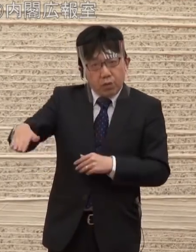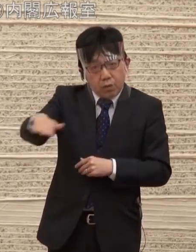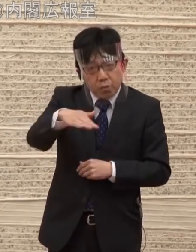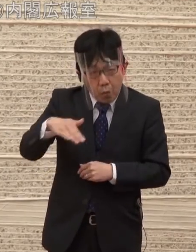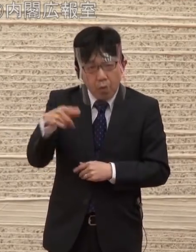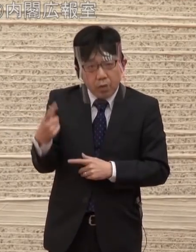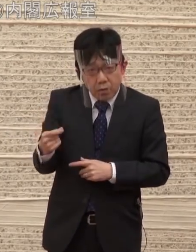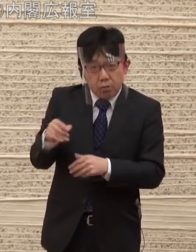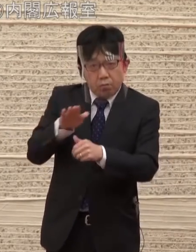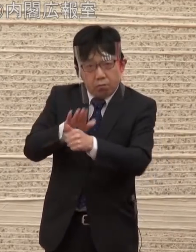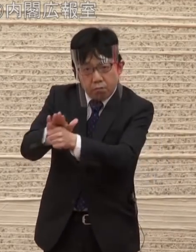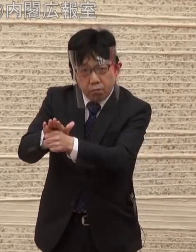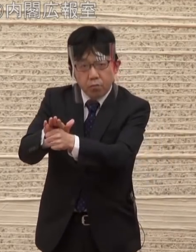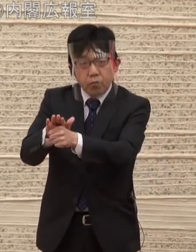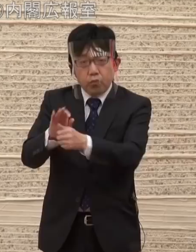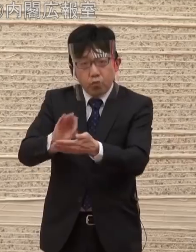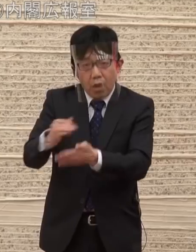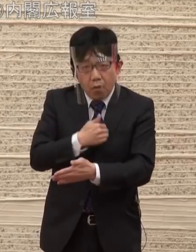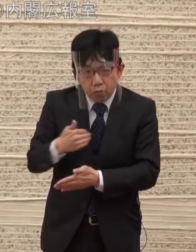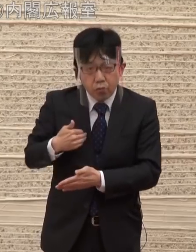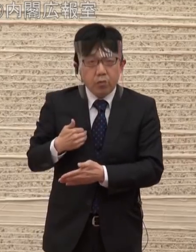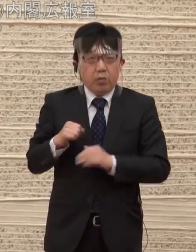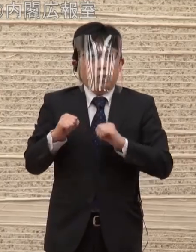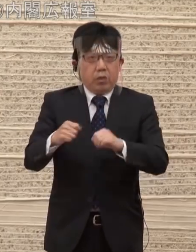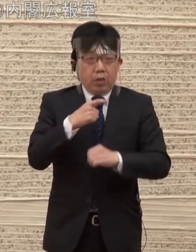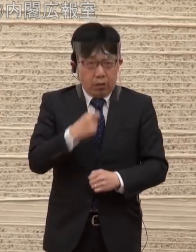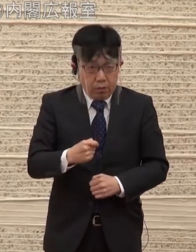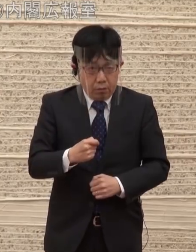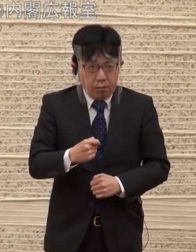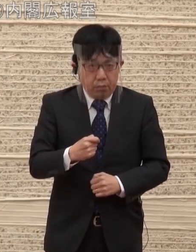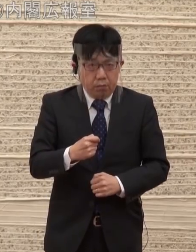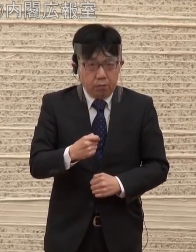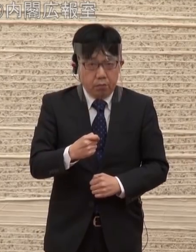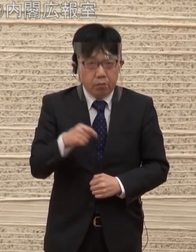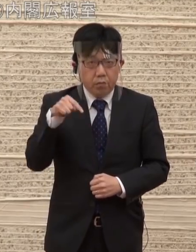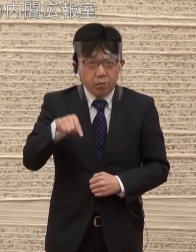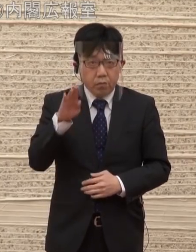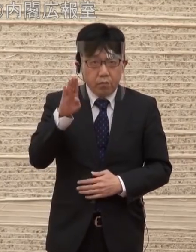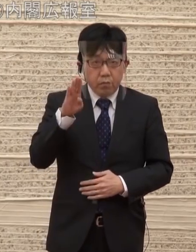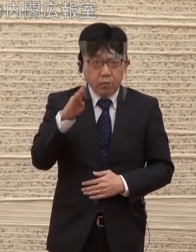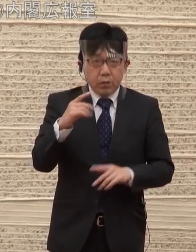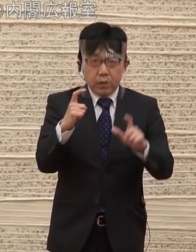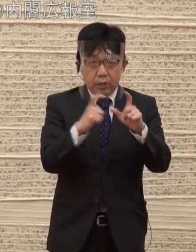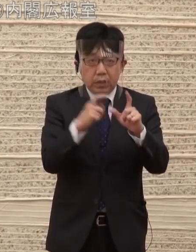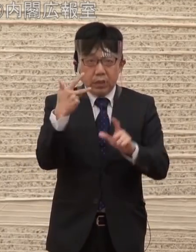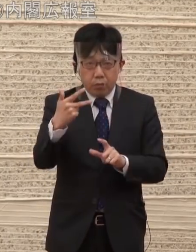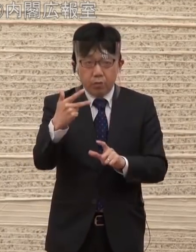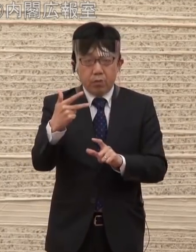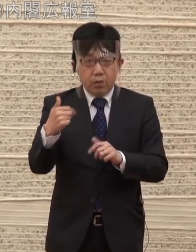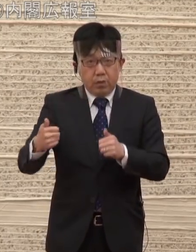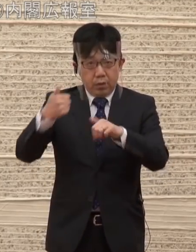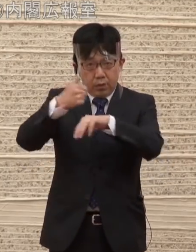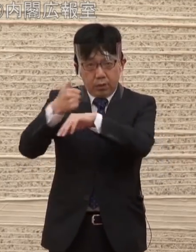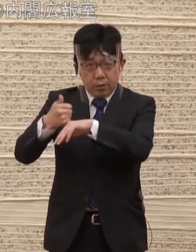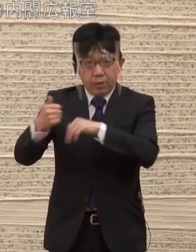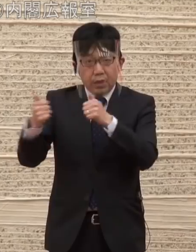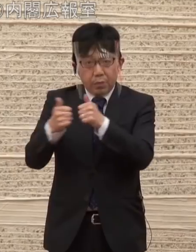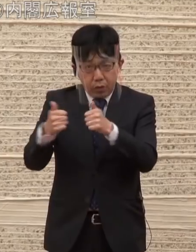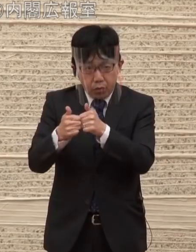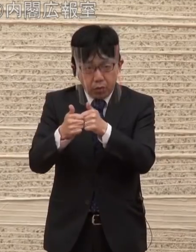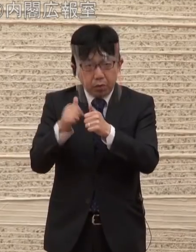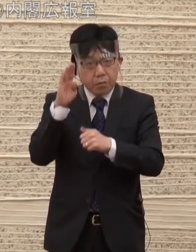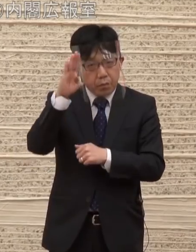特価県プールの創設を雷です予定されている g 7首脳会議で提案したいと考え